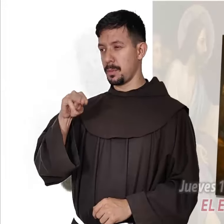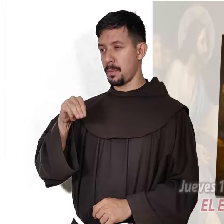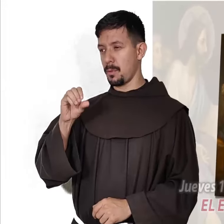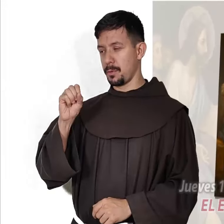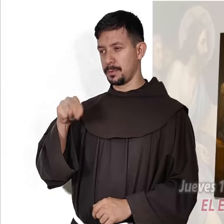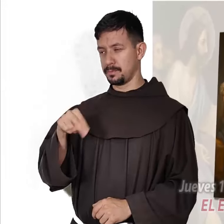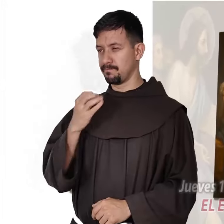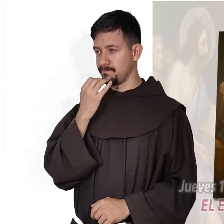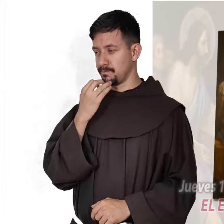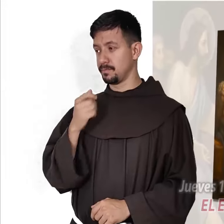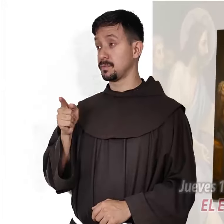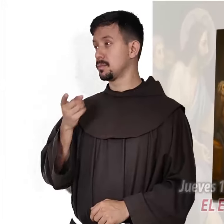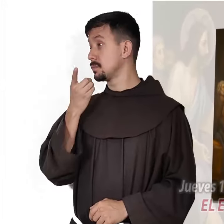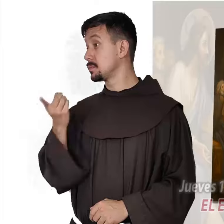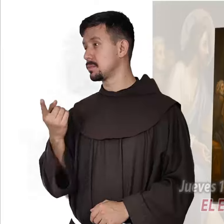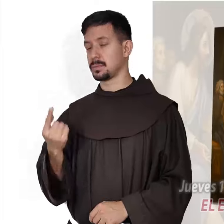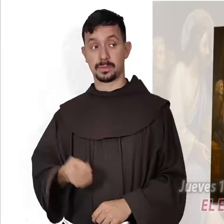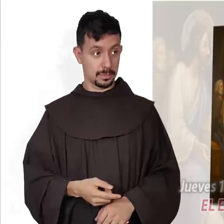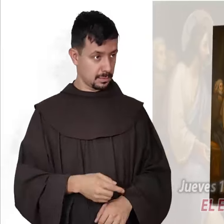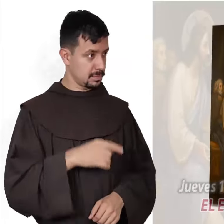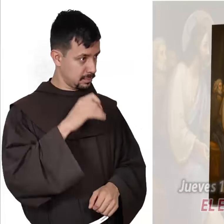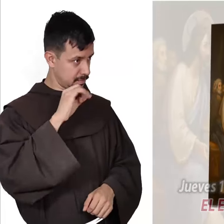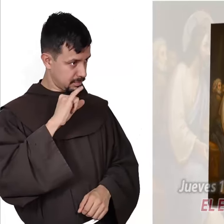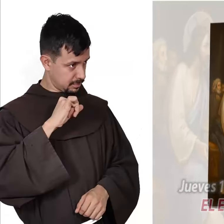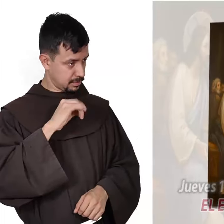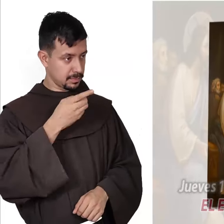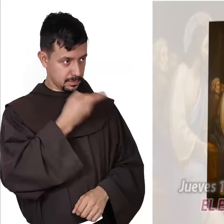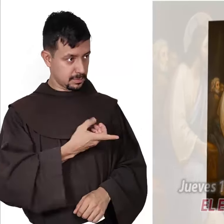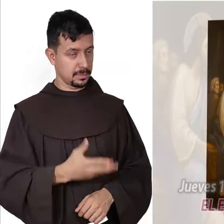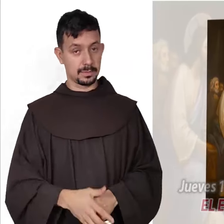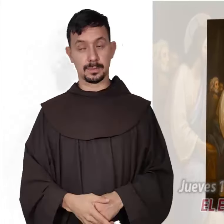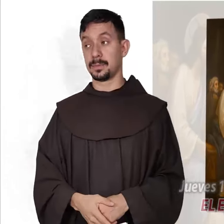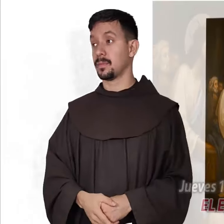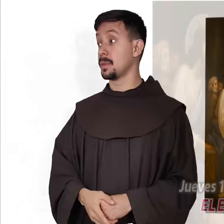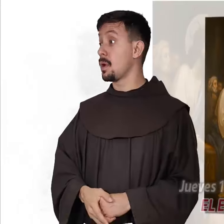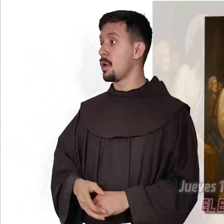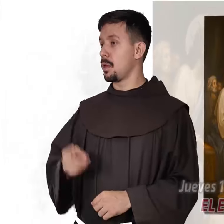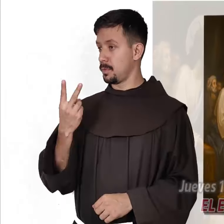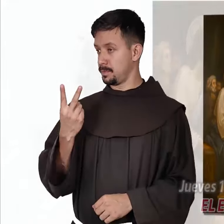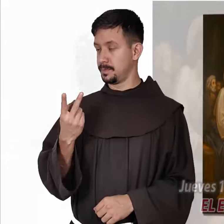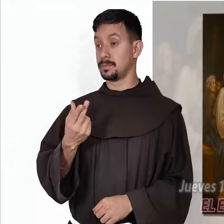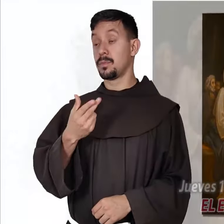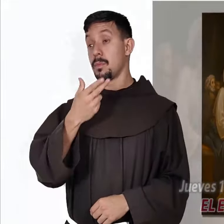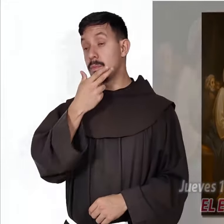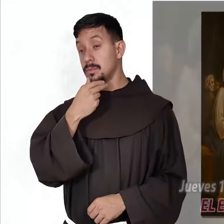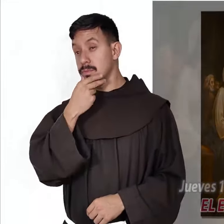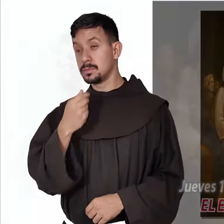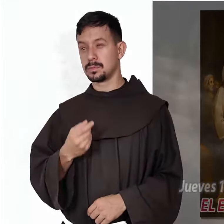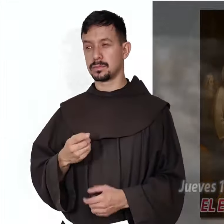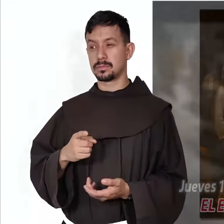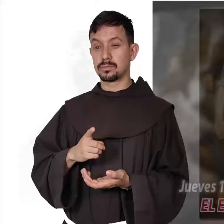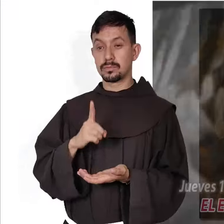dijo: Simón, tengo algo que decirte. El fariseo contestó: dímelo, maestro. Él le